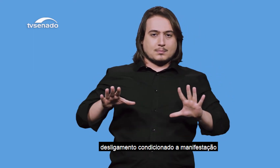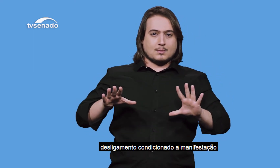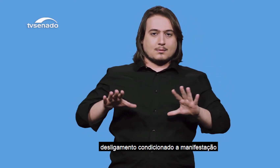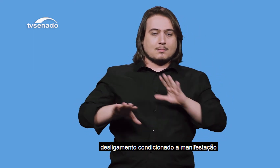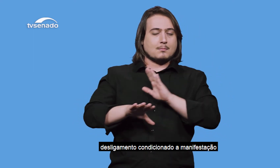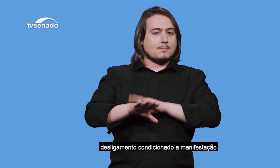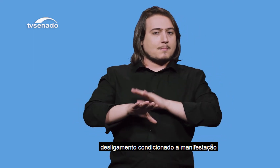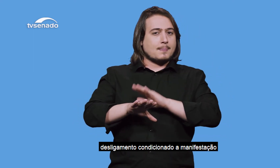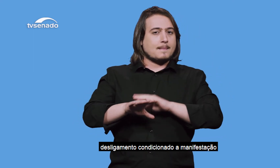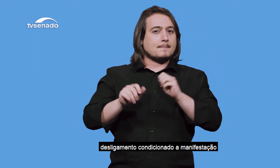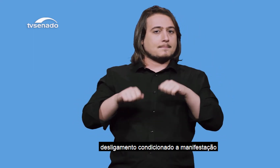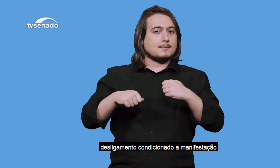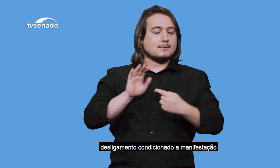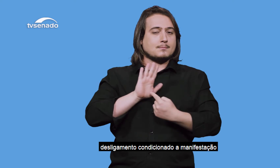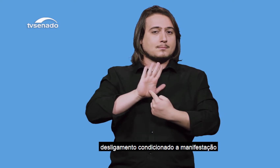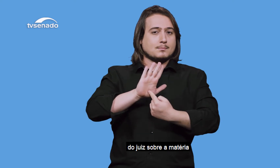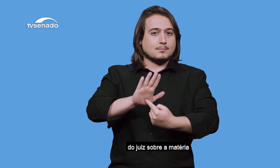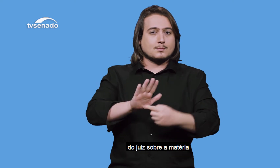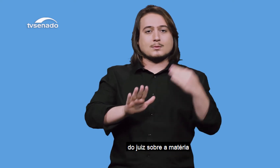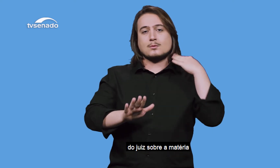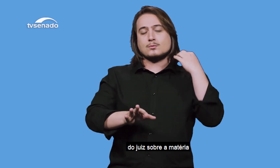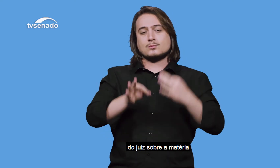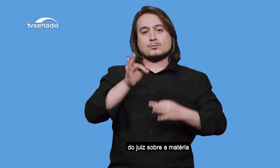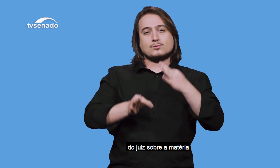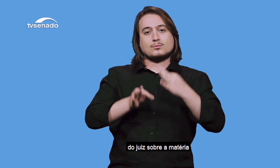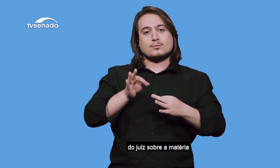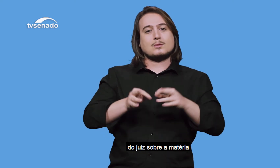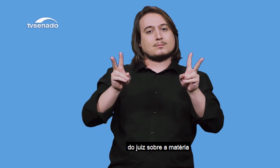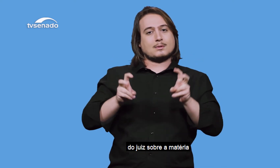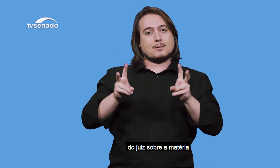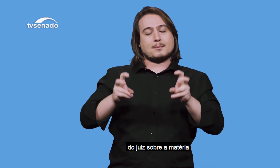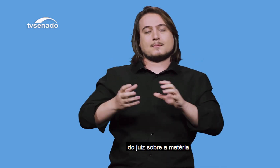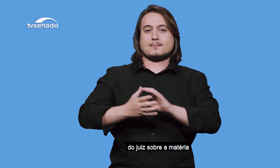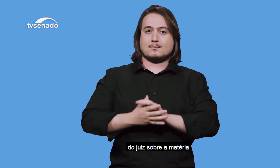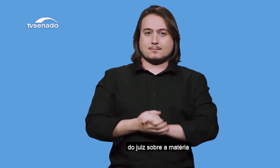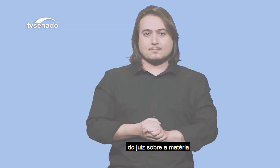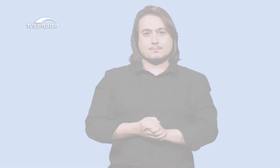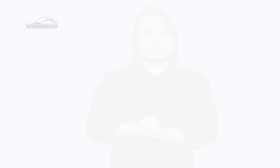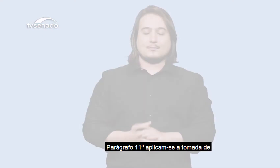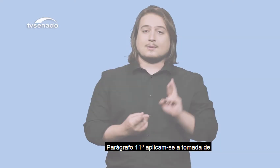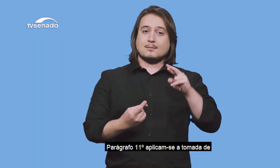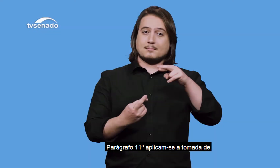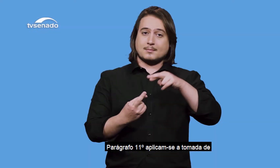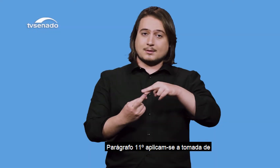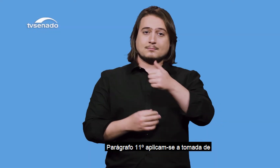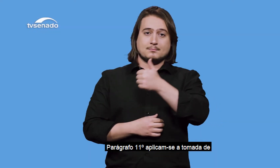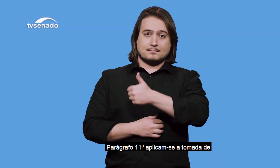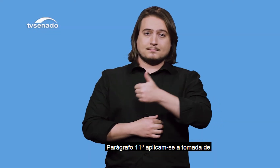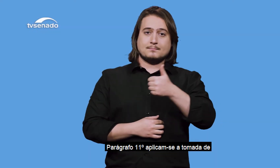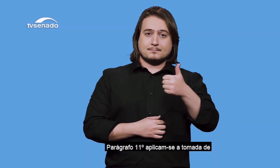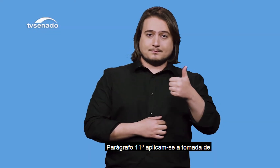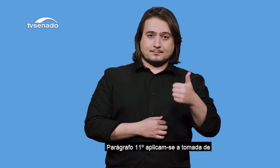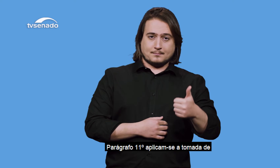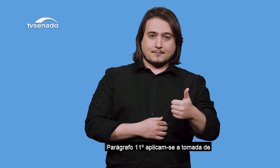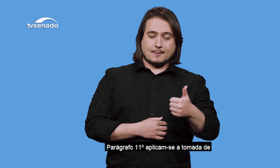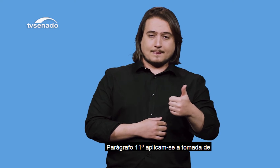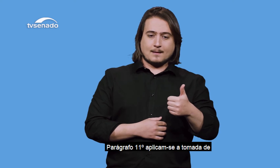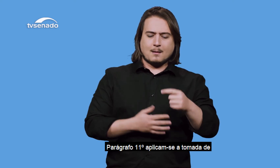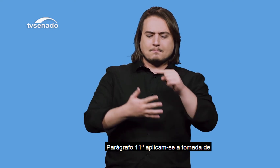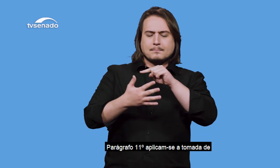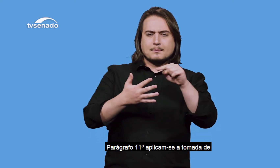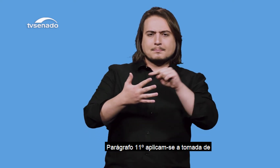condicionado a manifestação do juiz sobre a matéria parágrafo 11º